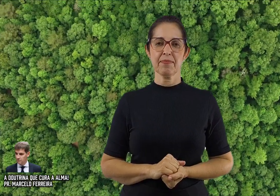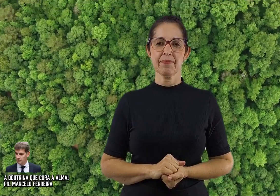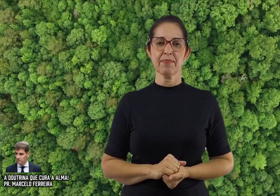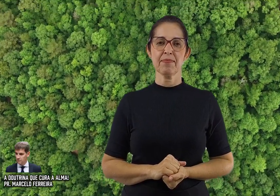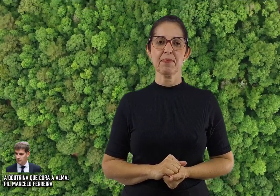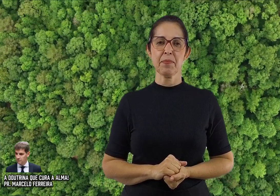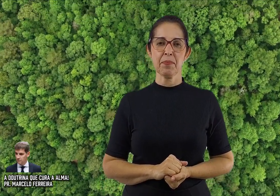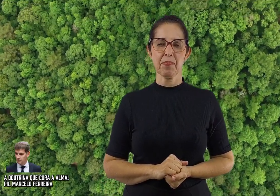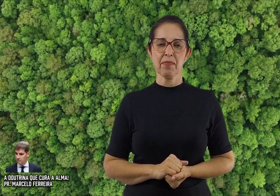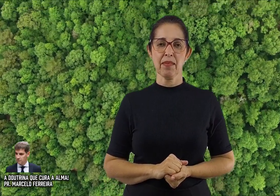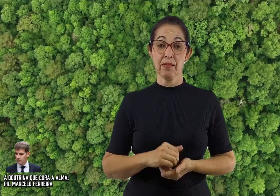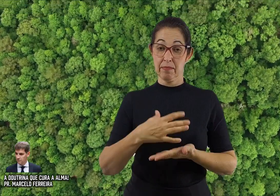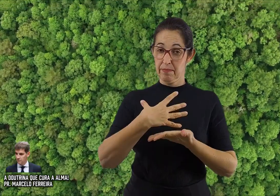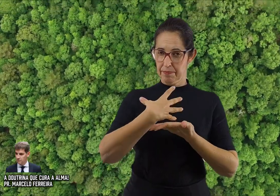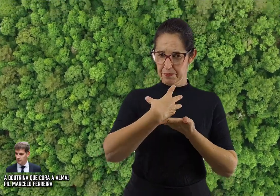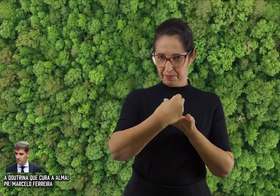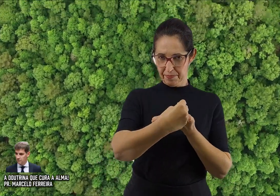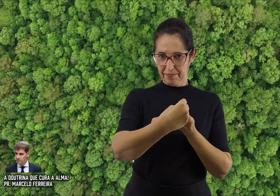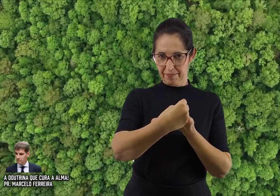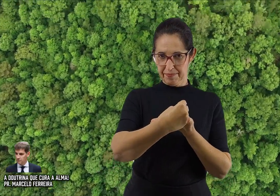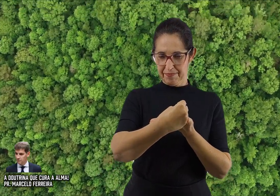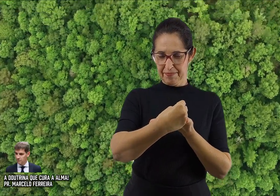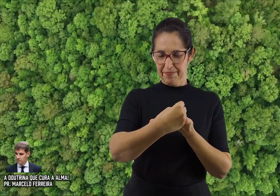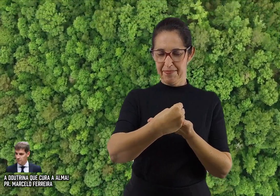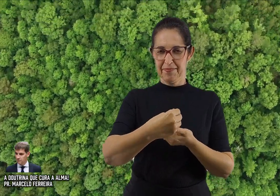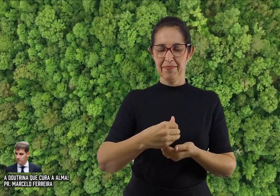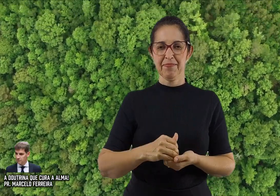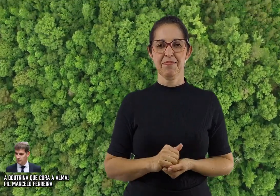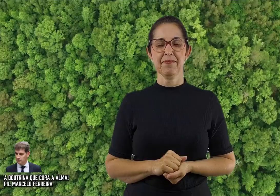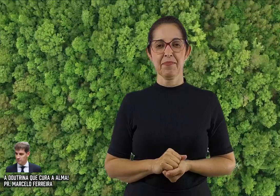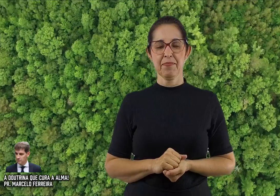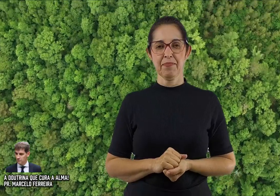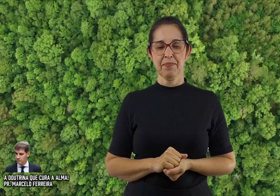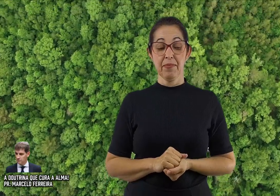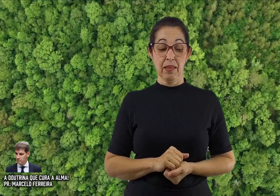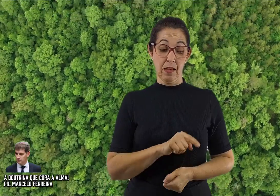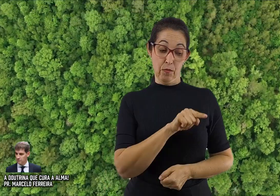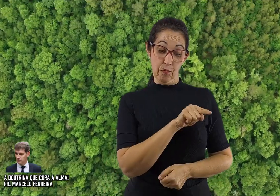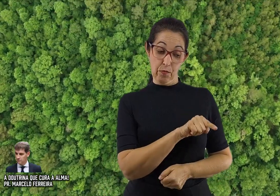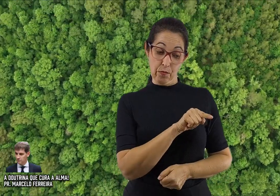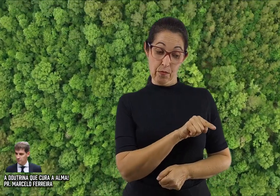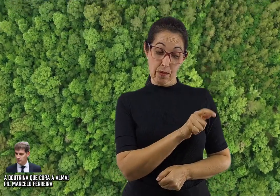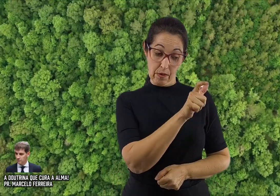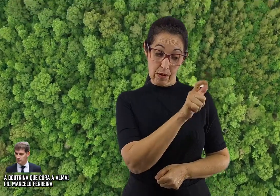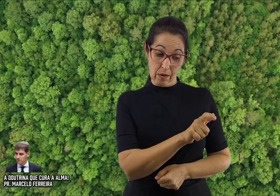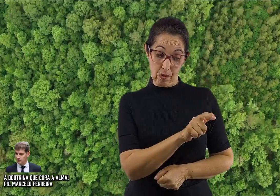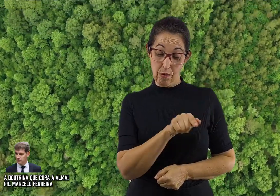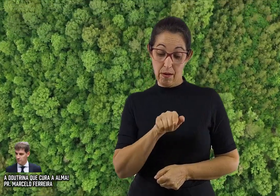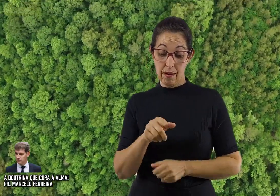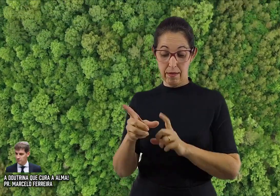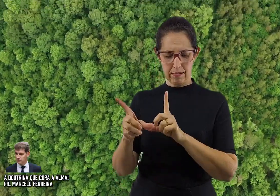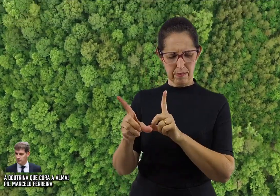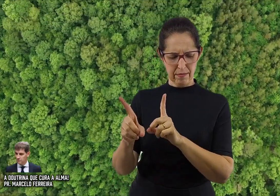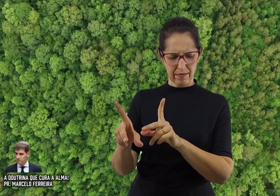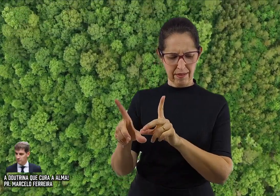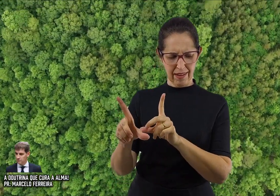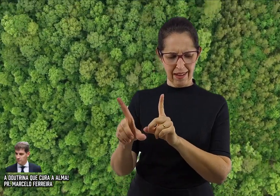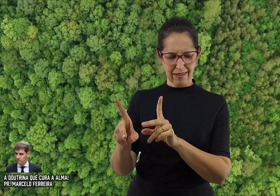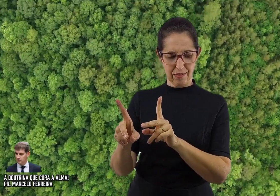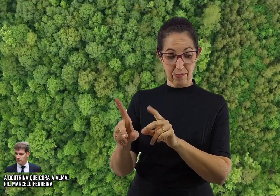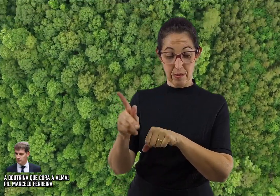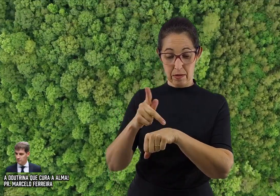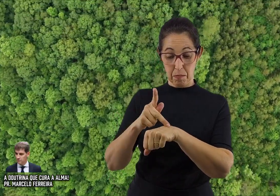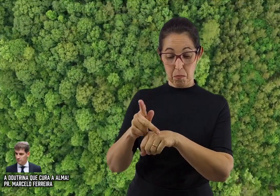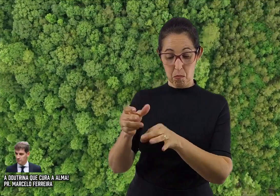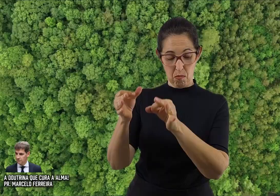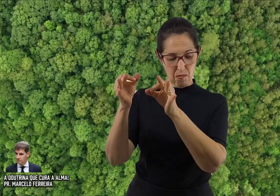Todos podem ler juntos comigo. Juntos. Tu, porém, fala o que